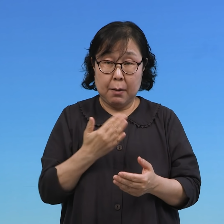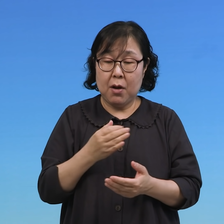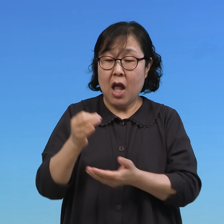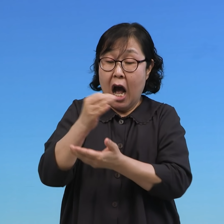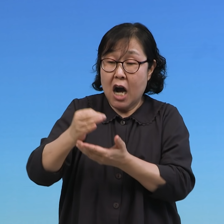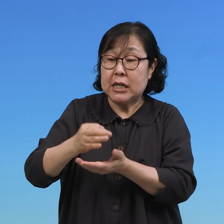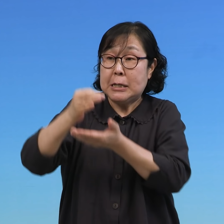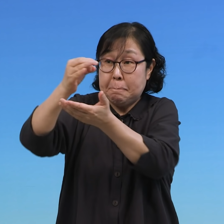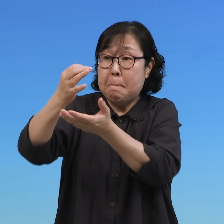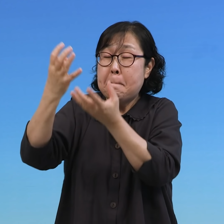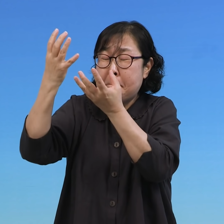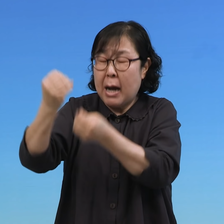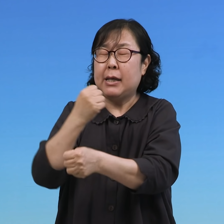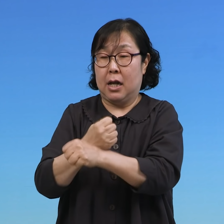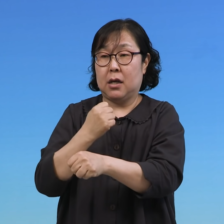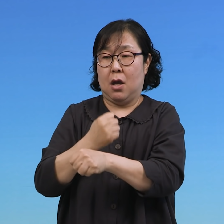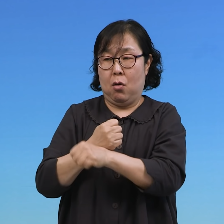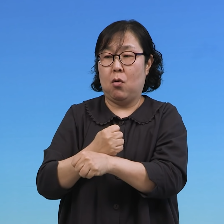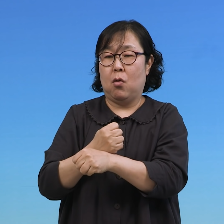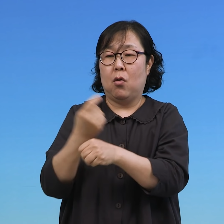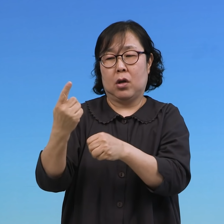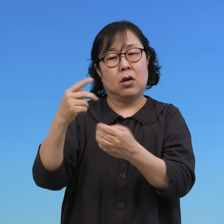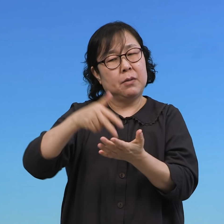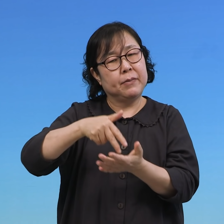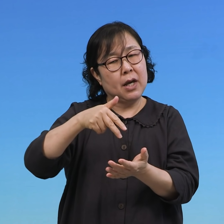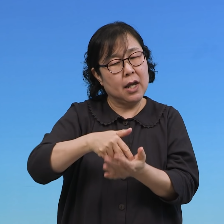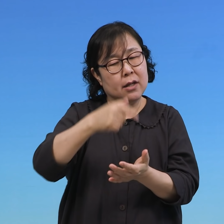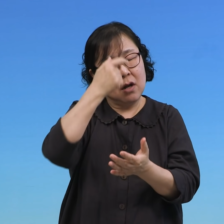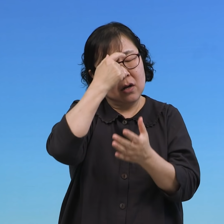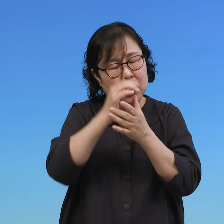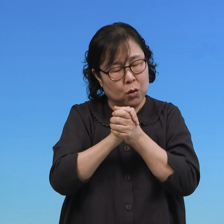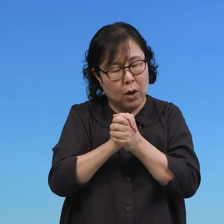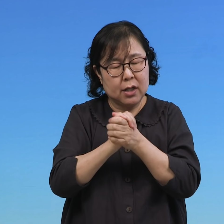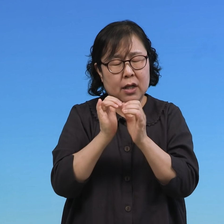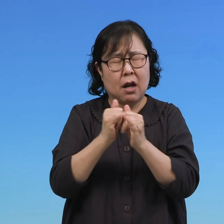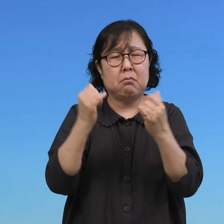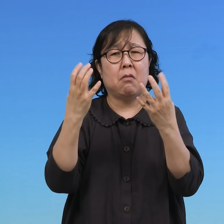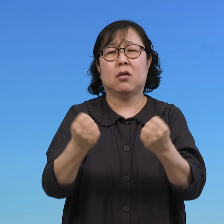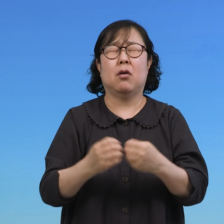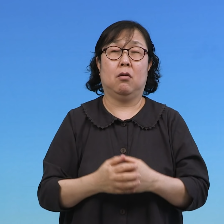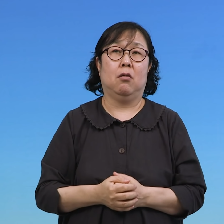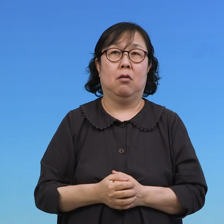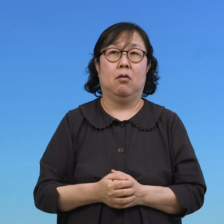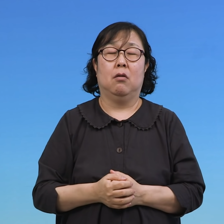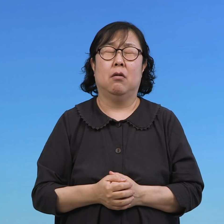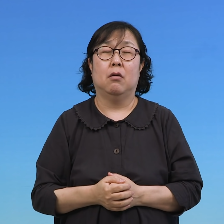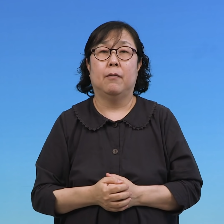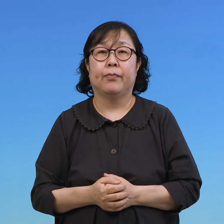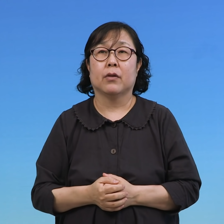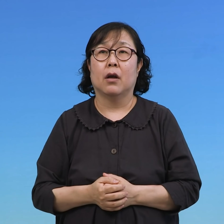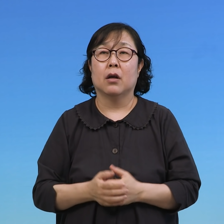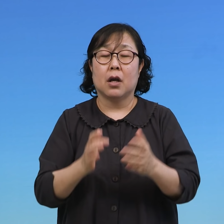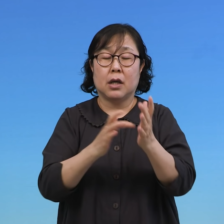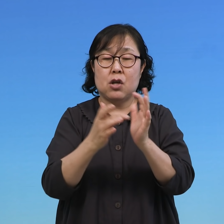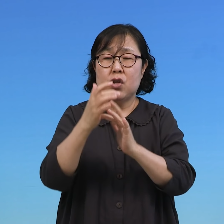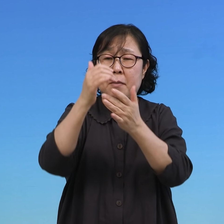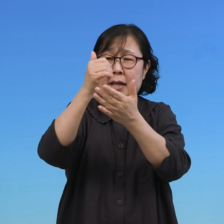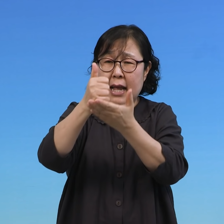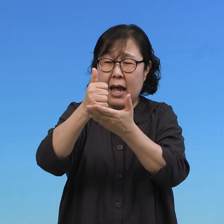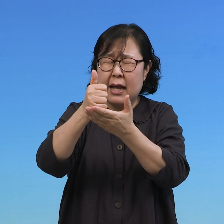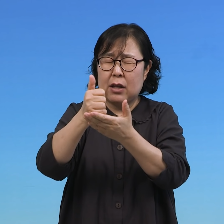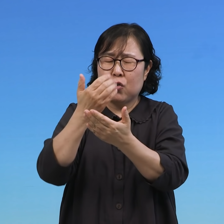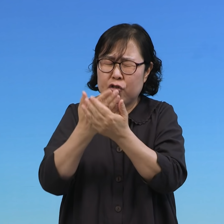사실 이런 저의 그 말도 안 되는 상상에 가깝게 신앙생활한 분들이 많습니다. 계속 주님께 쪼르는 게 그게